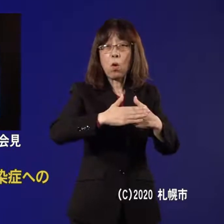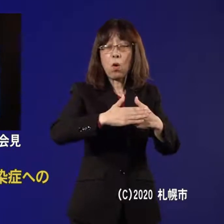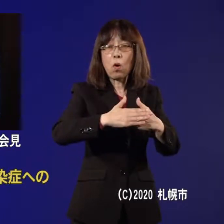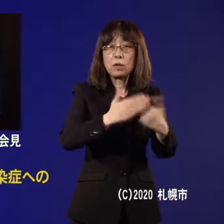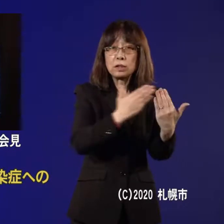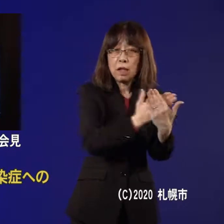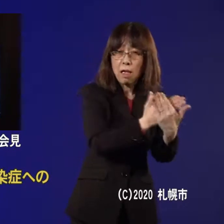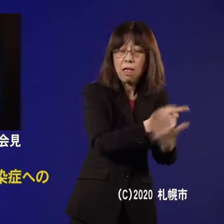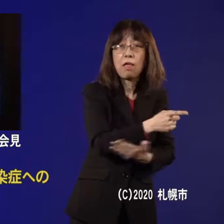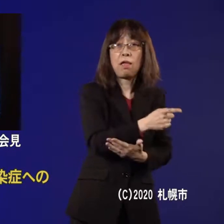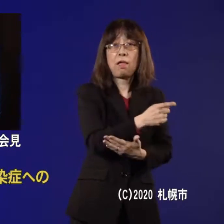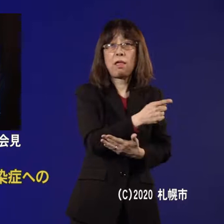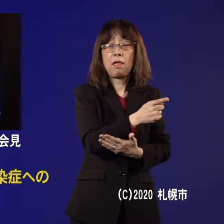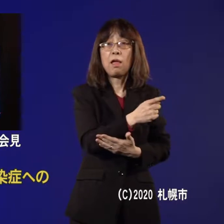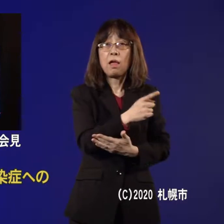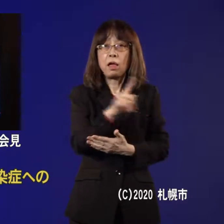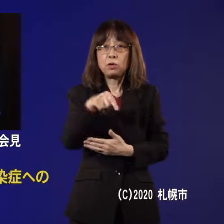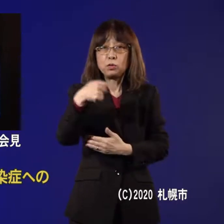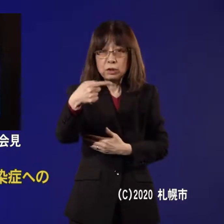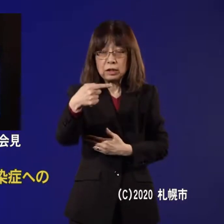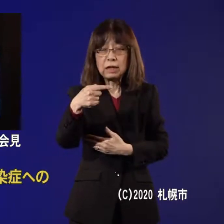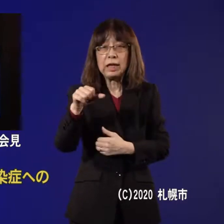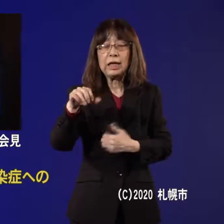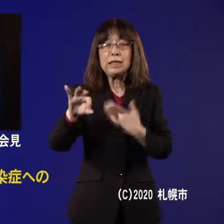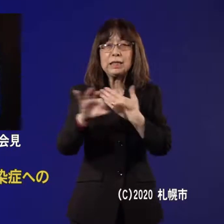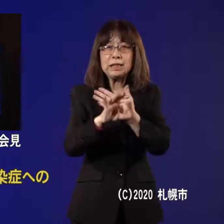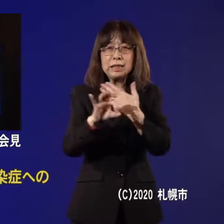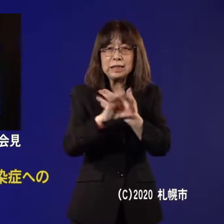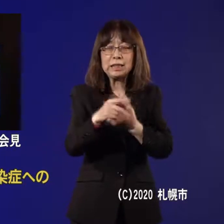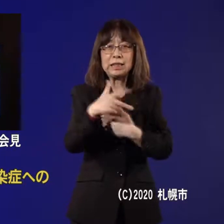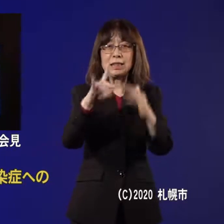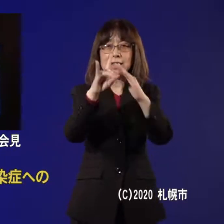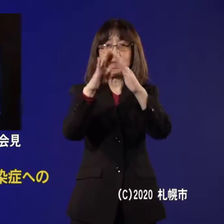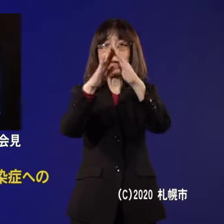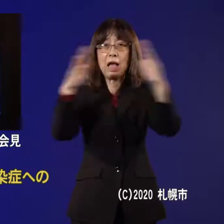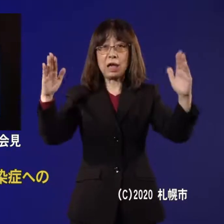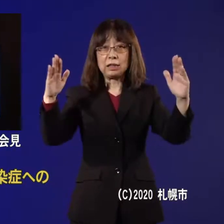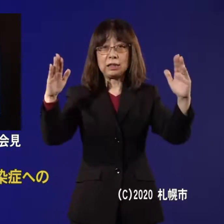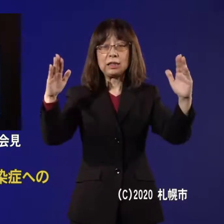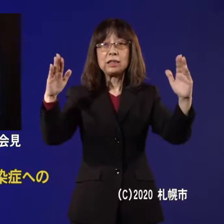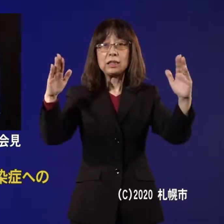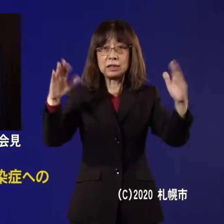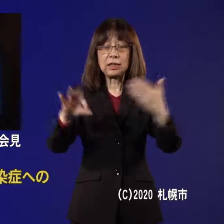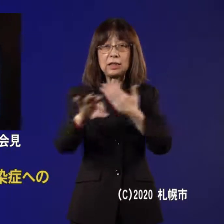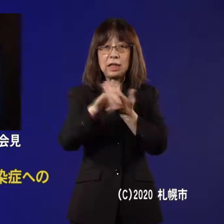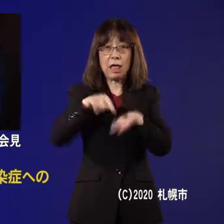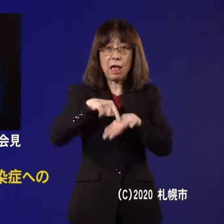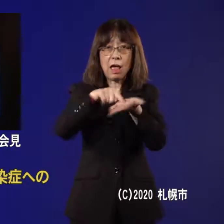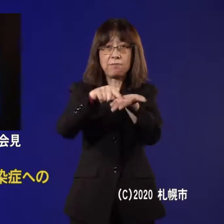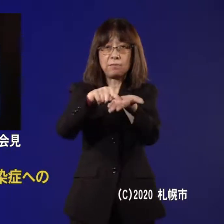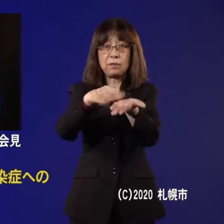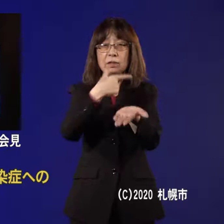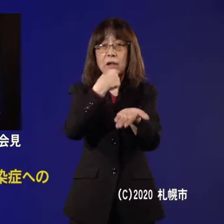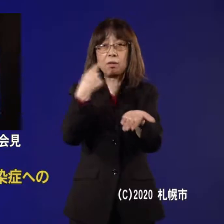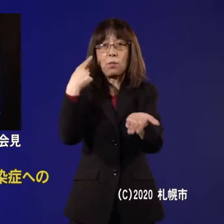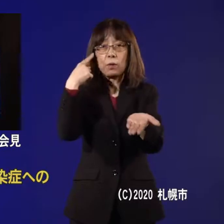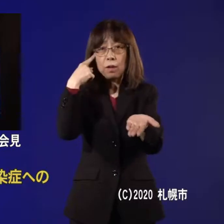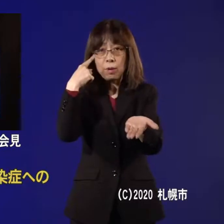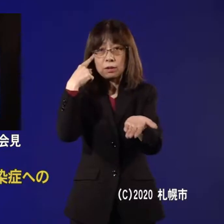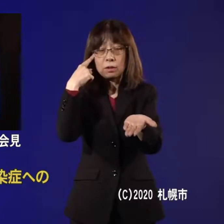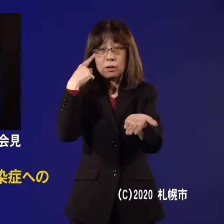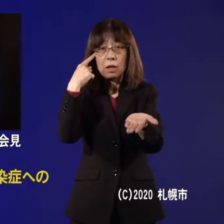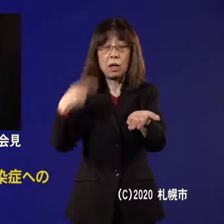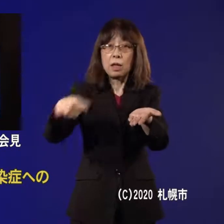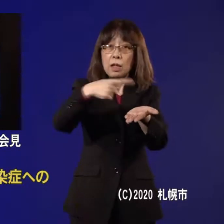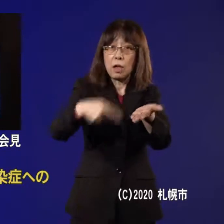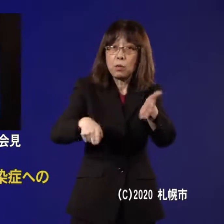にでもですね、提案を審議会に、臨時審議会を招集させていただいて、提案をしたいというふうに思っていますが、その中に盛り込